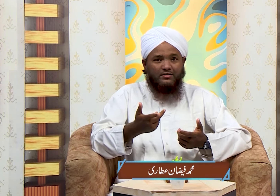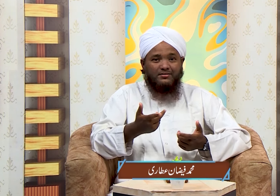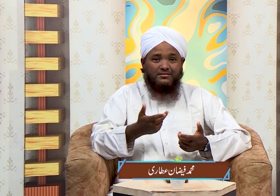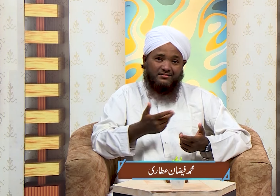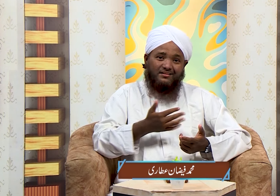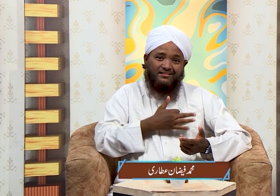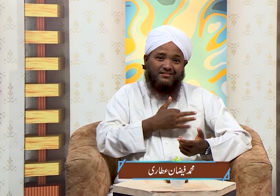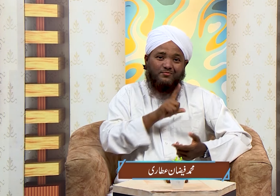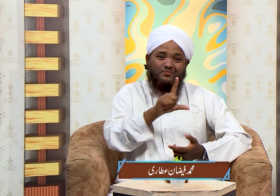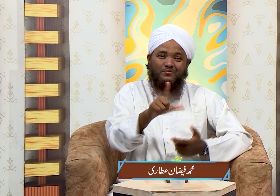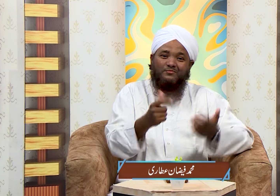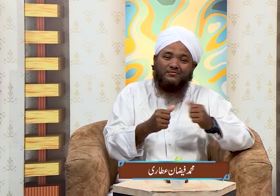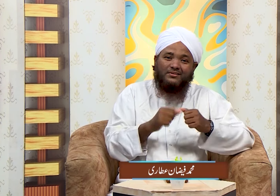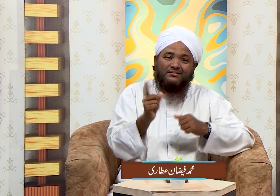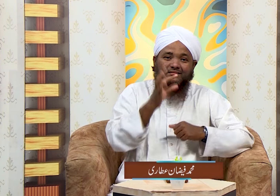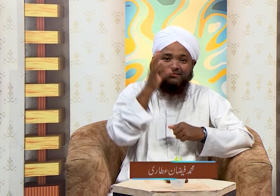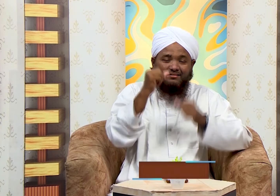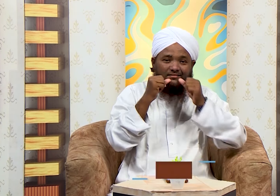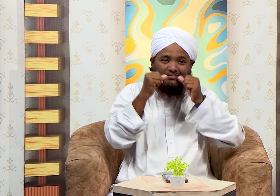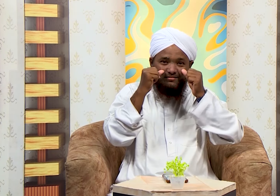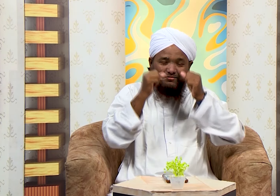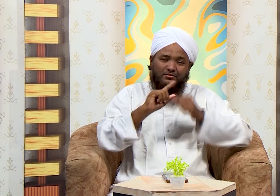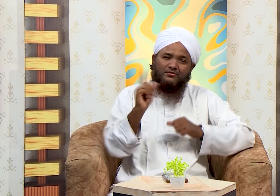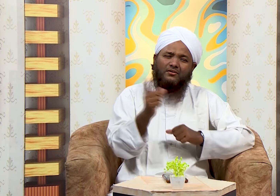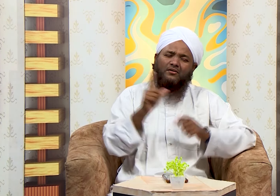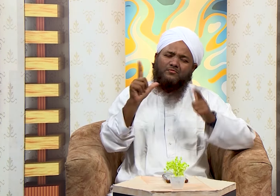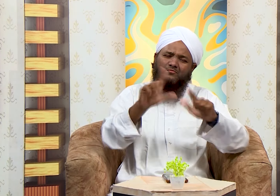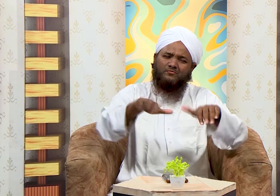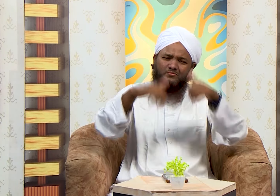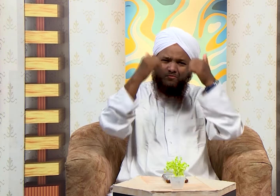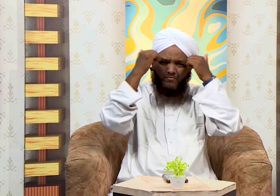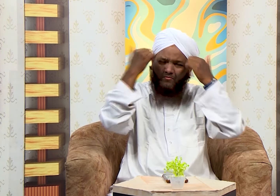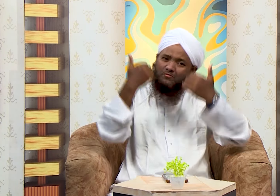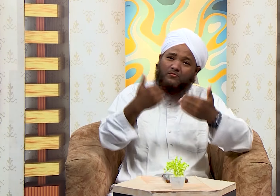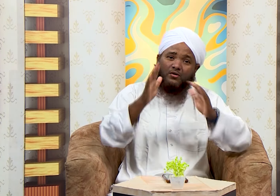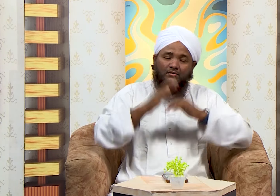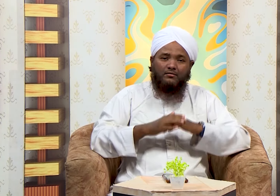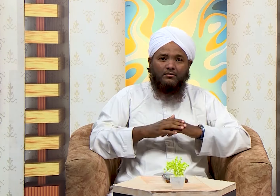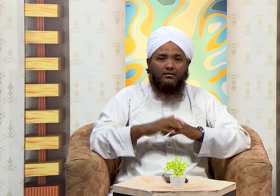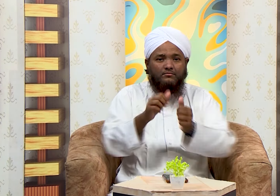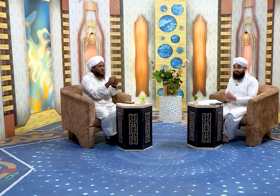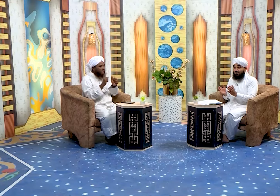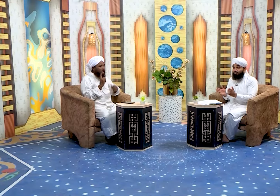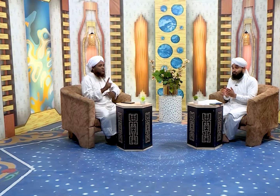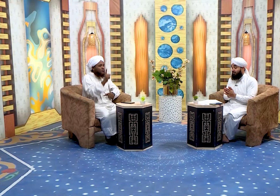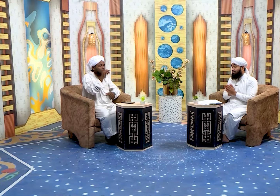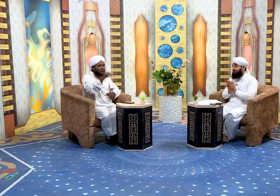آپ سے محبت کرنے والے ہیں حضور علیہ السلام پر فدہ ہونے والے ہیں وہ وہیں موجود تھے اب انہیں ایک ایسے